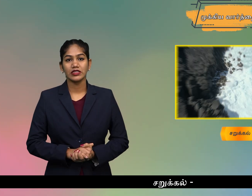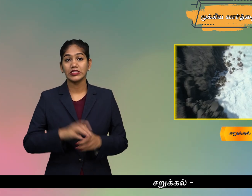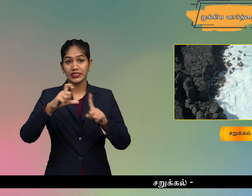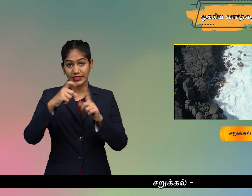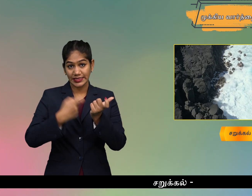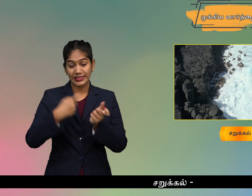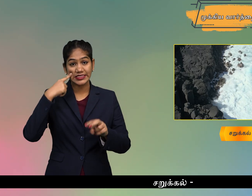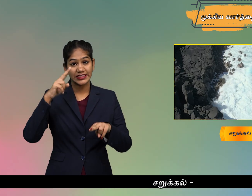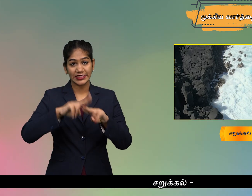சறுக்கல்.